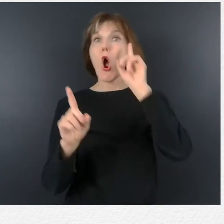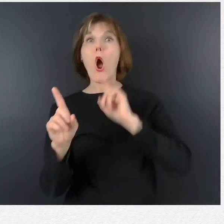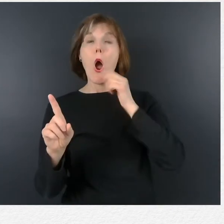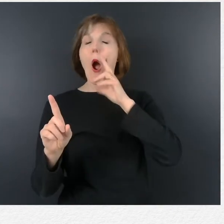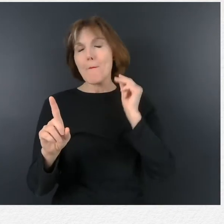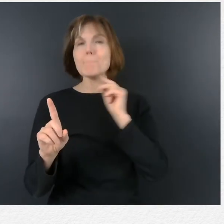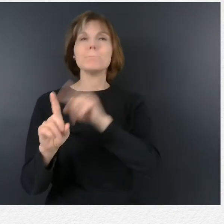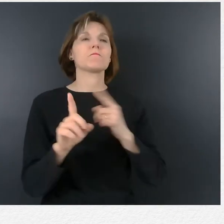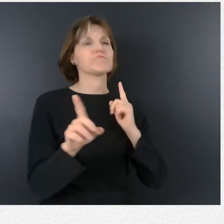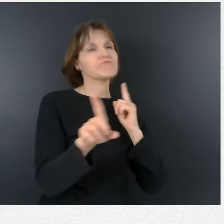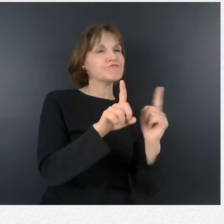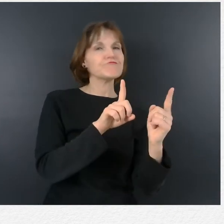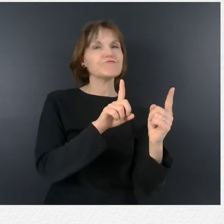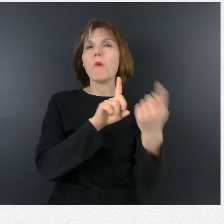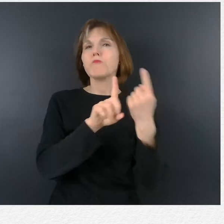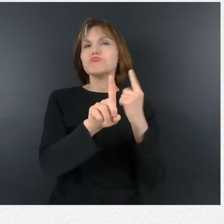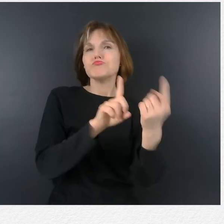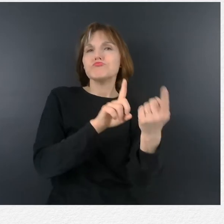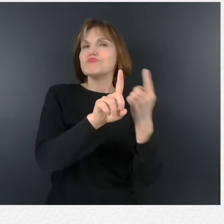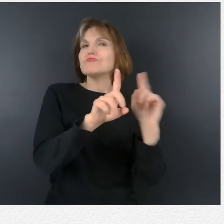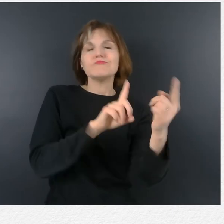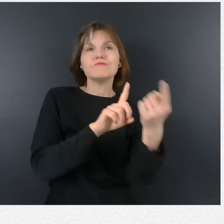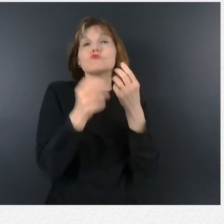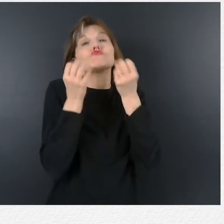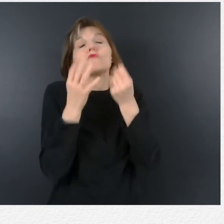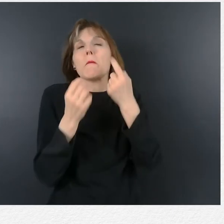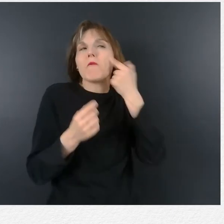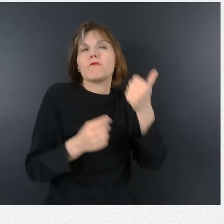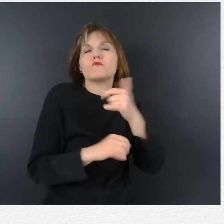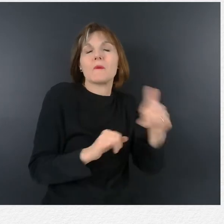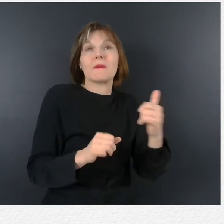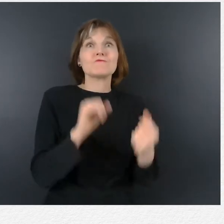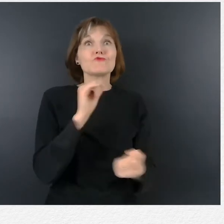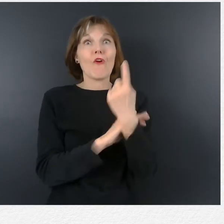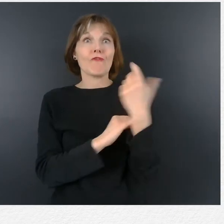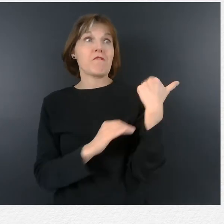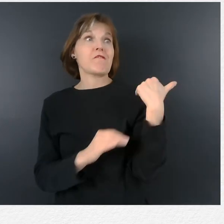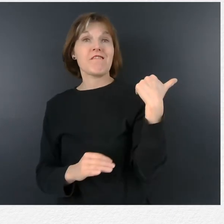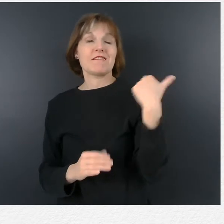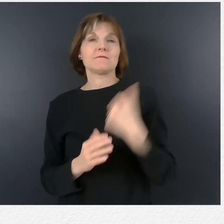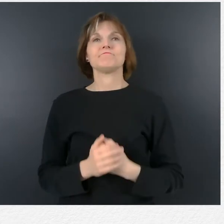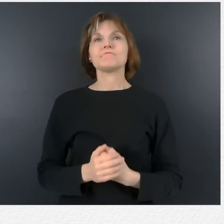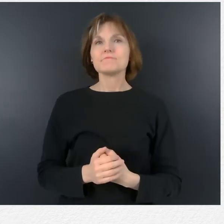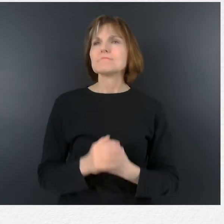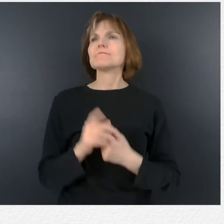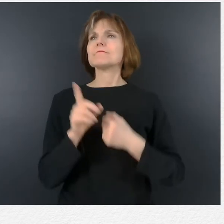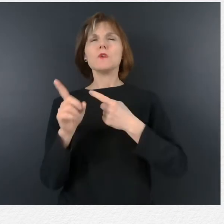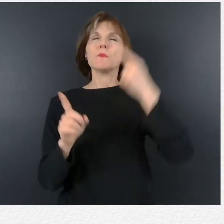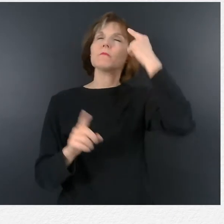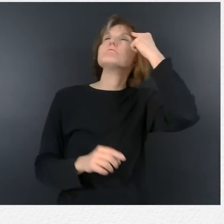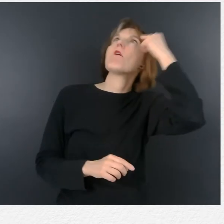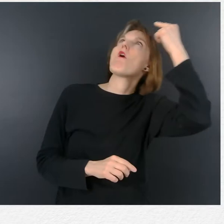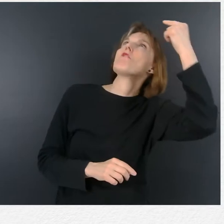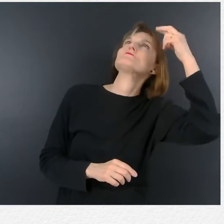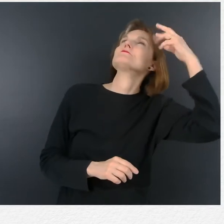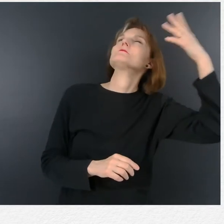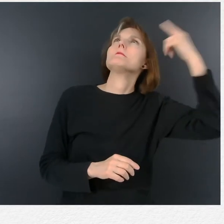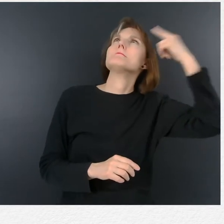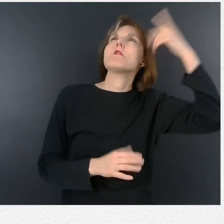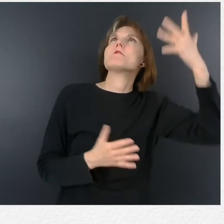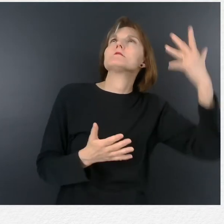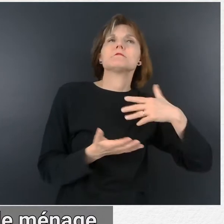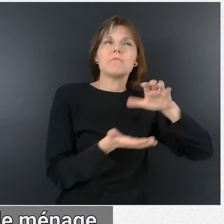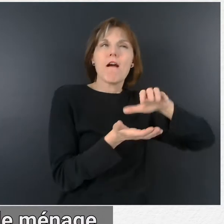l'a jamais vue. Sauf récemment, quand sa tête était dans les nuages, il pensait davantage à sa